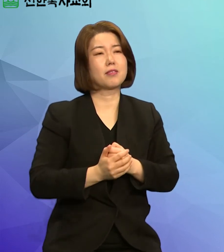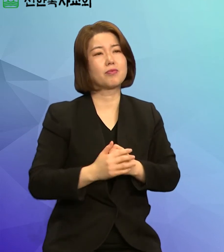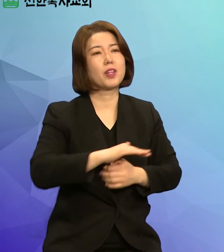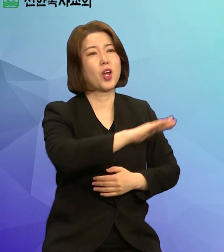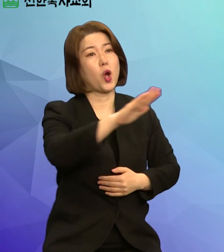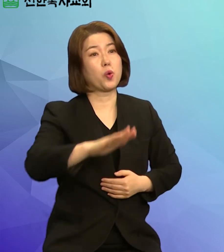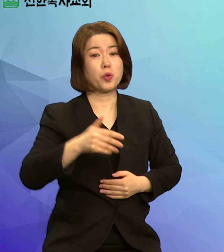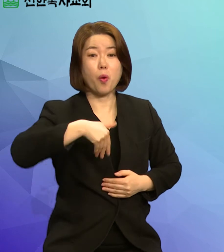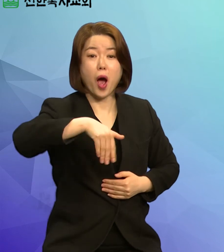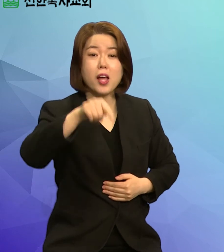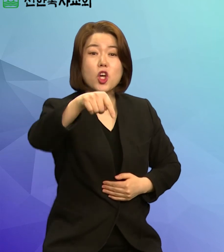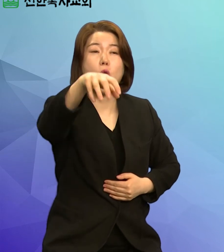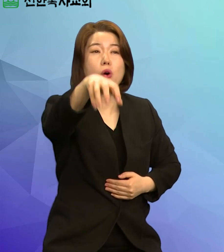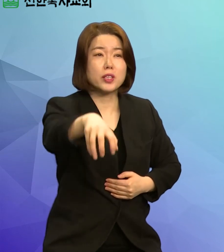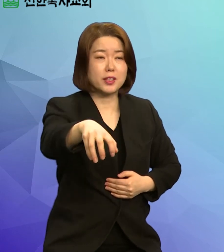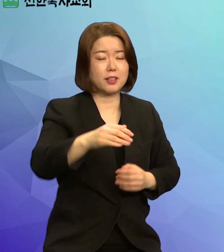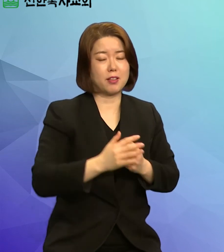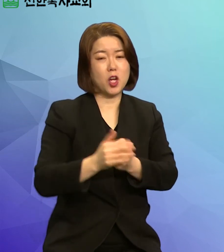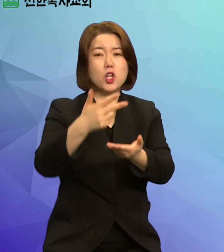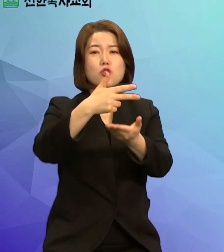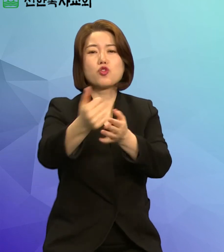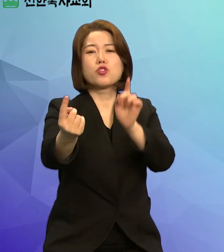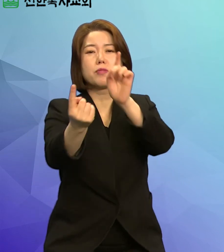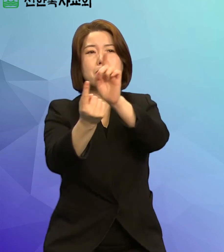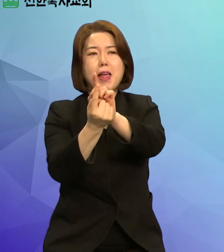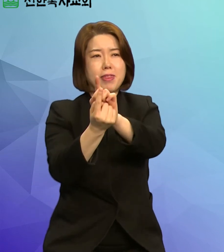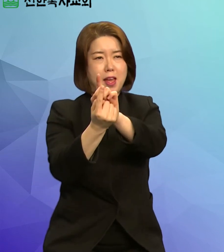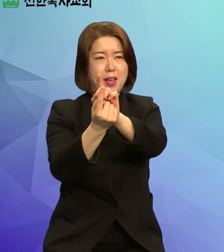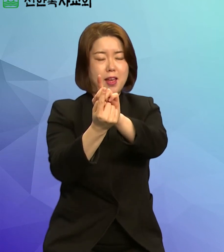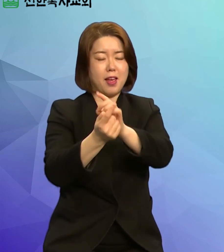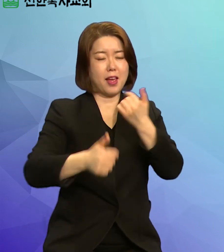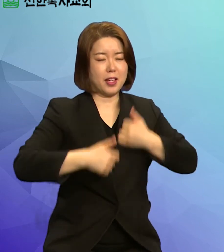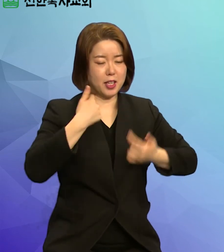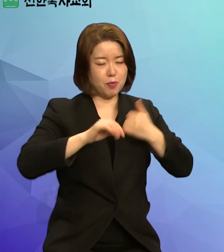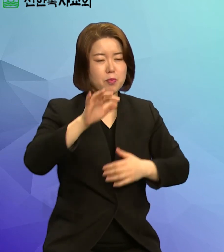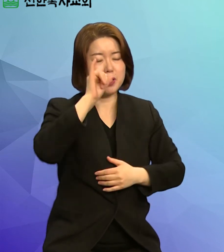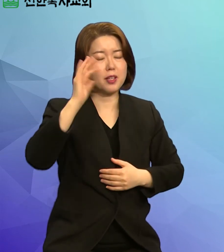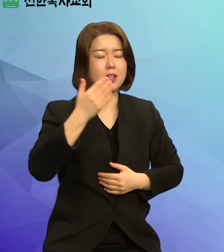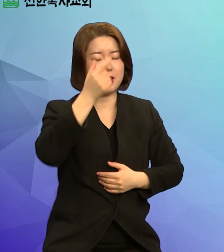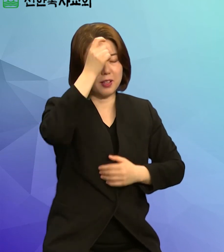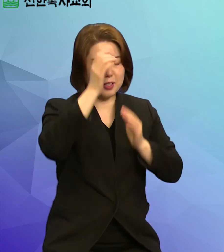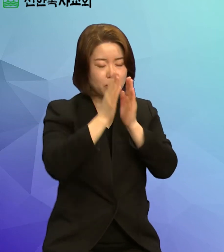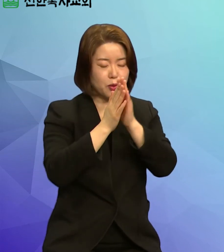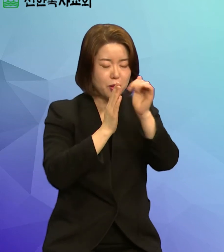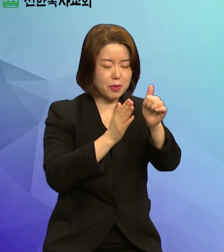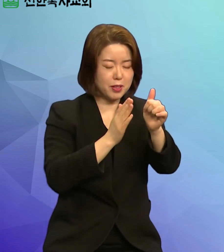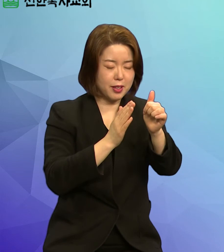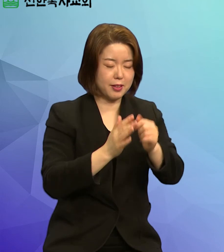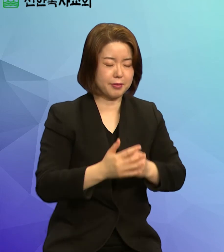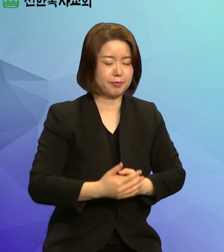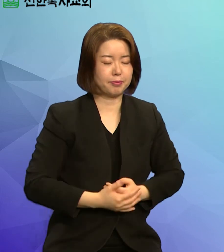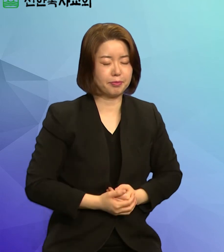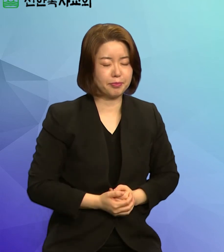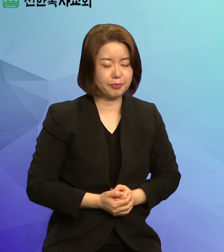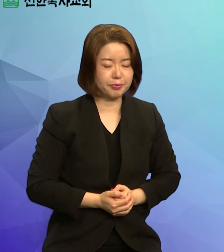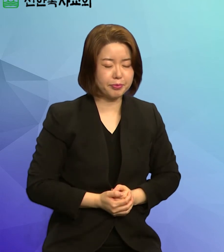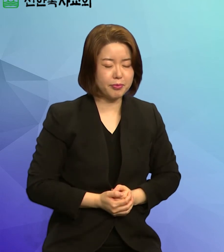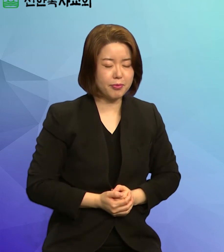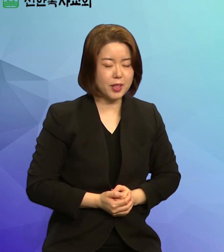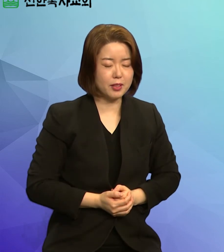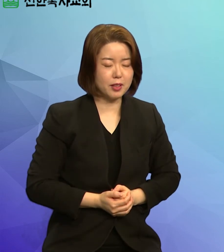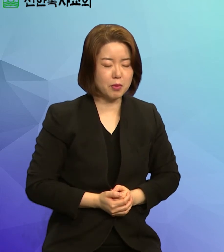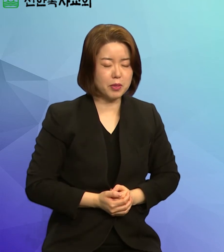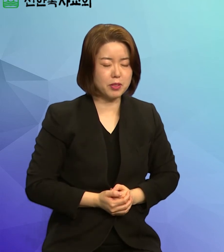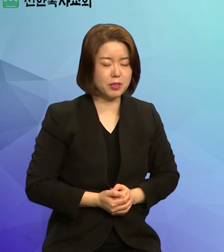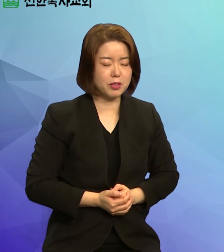우리도 가서 거기서 주님을 만나는 기쁨이 있게 되기를 기도합시다. 기도하겠습니다. 은혜와 사랑이